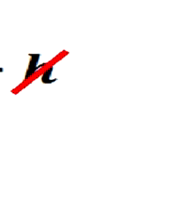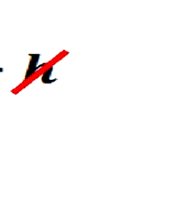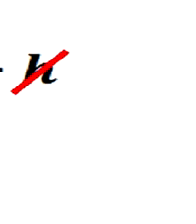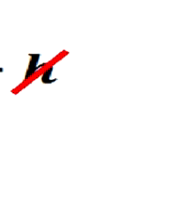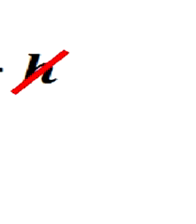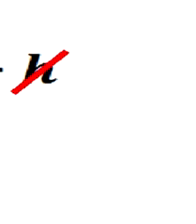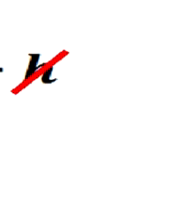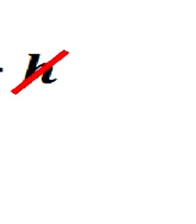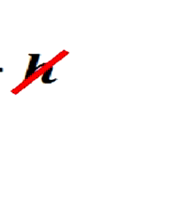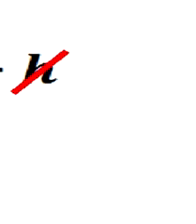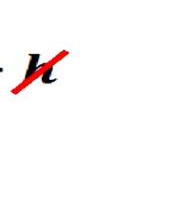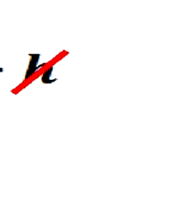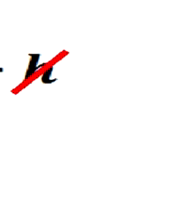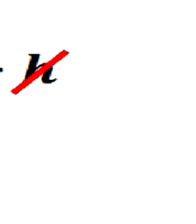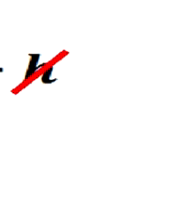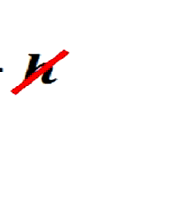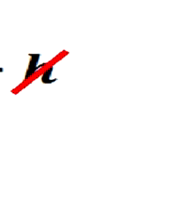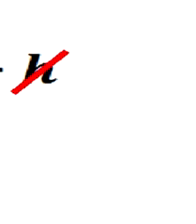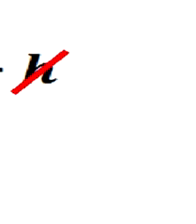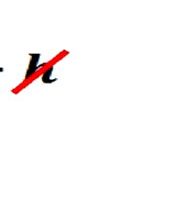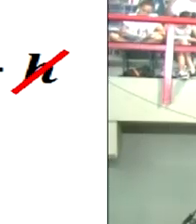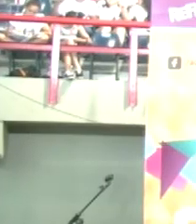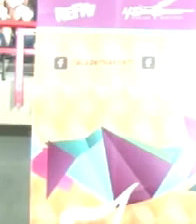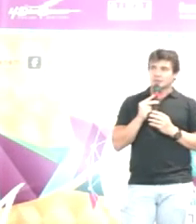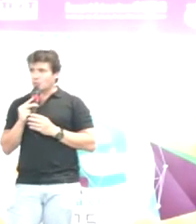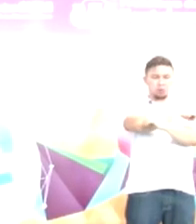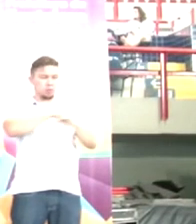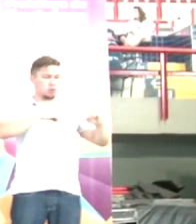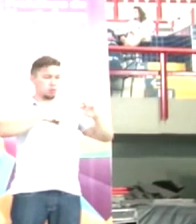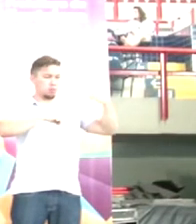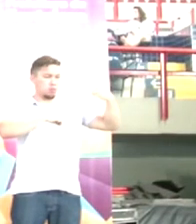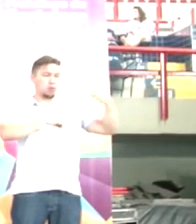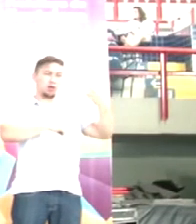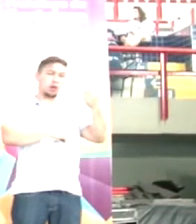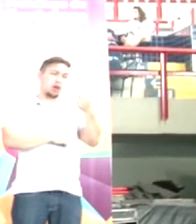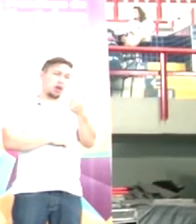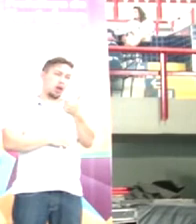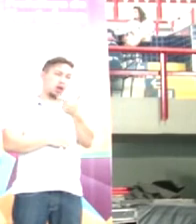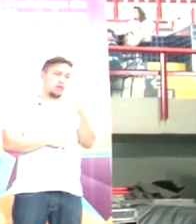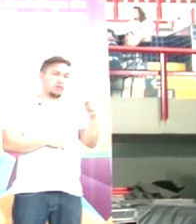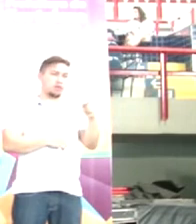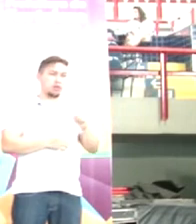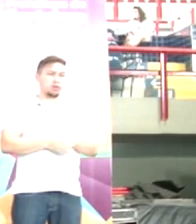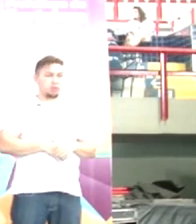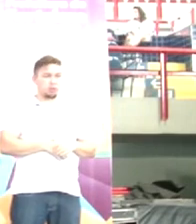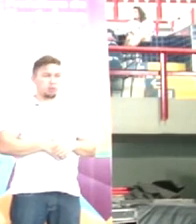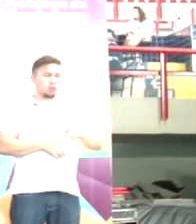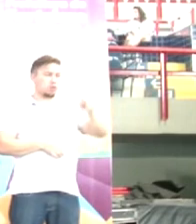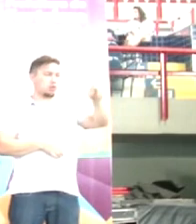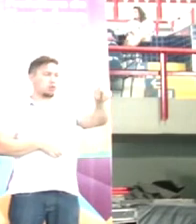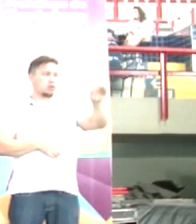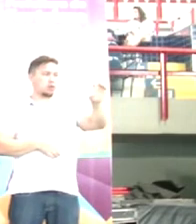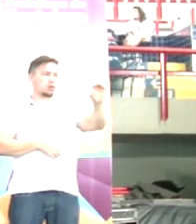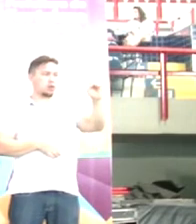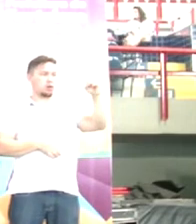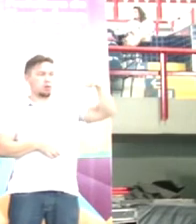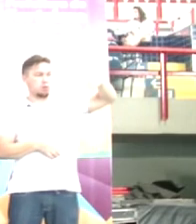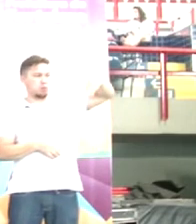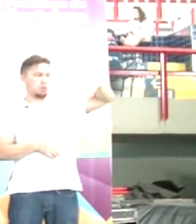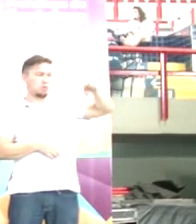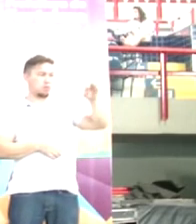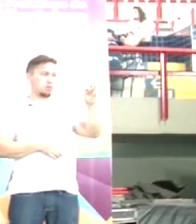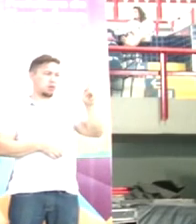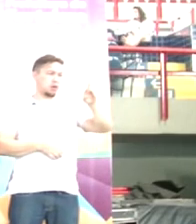Descobri que o raio é 10, logo o diâmetro é 20. Tranquilo, pessoal? Geometria espacial não